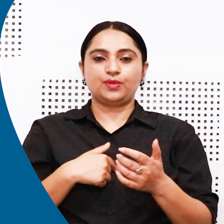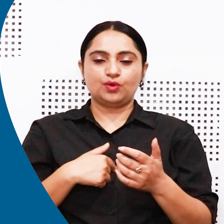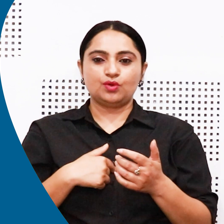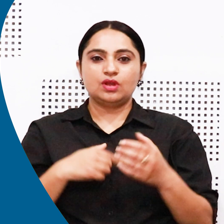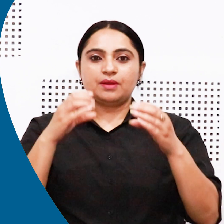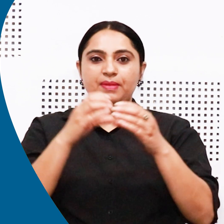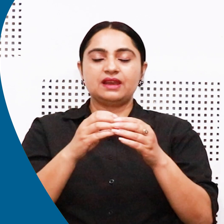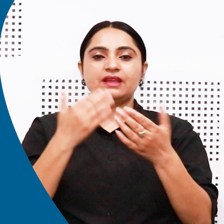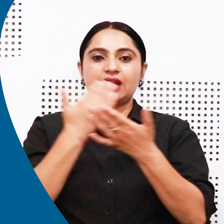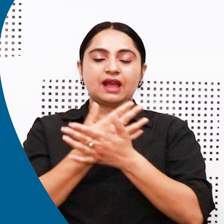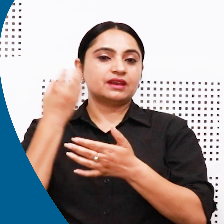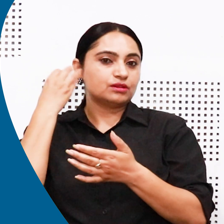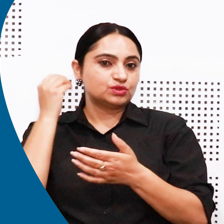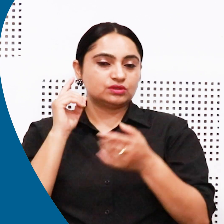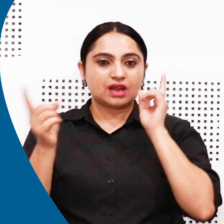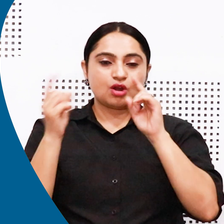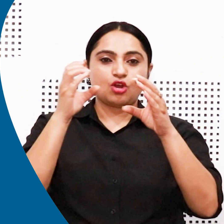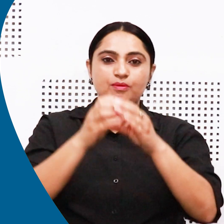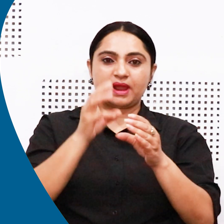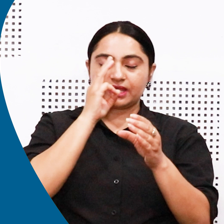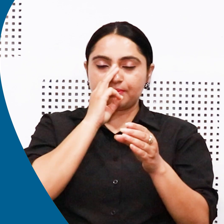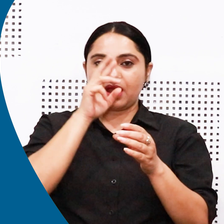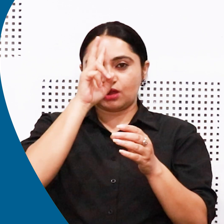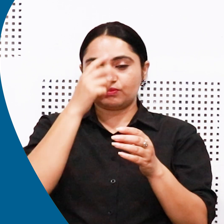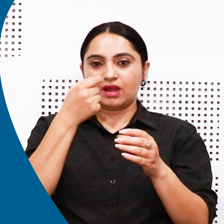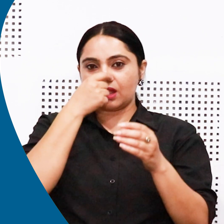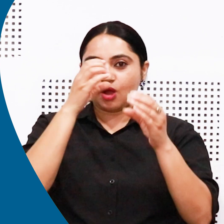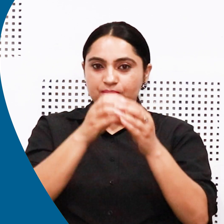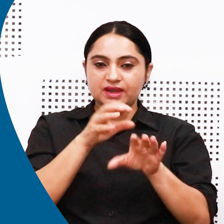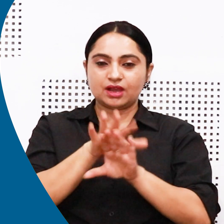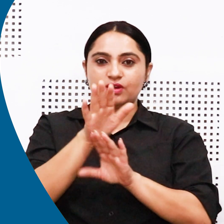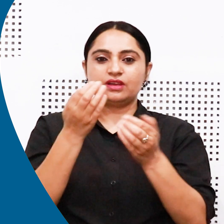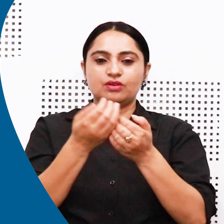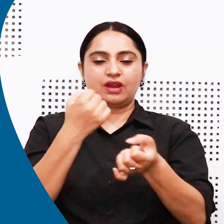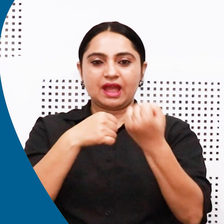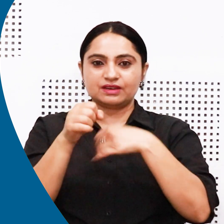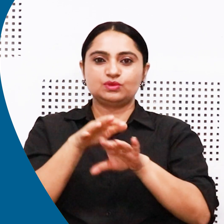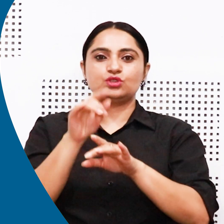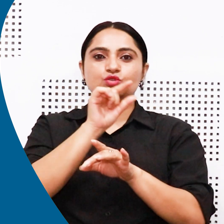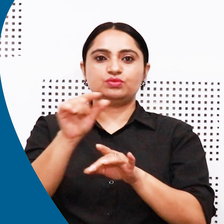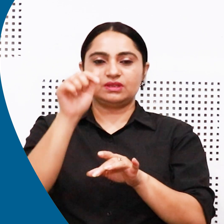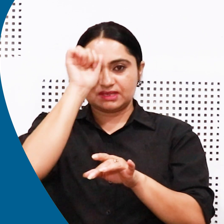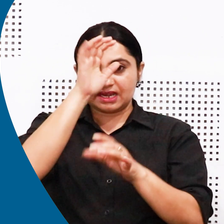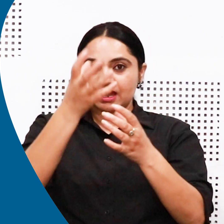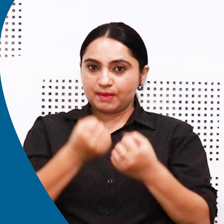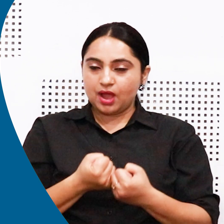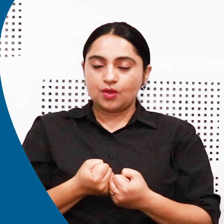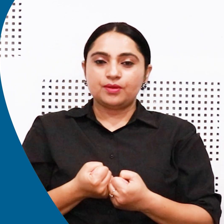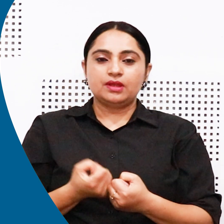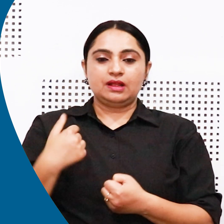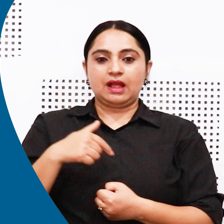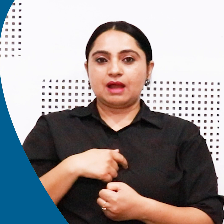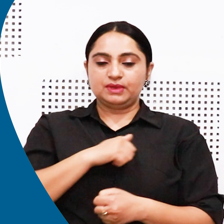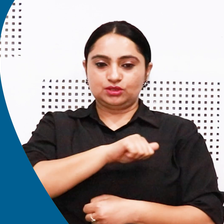कार्यक्रम सुनिरहँदा नगरपालिकामा वा गाउँपालिकाहरूले गरेको गतिविधिको बारेमा जानकारी भयो।